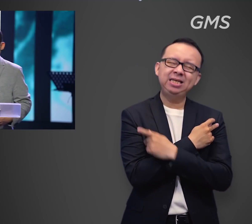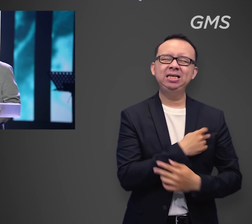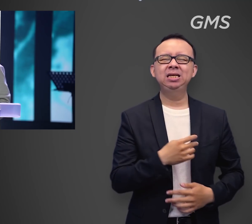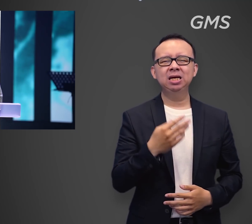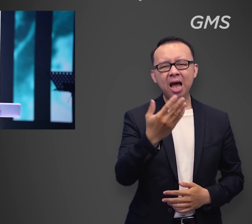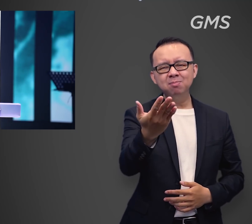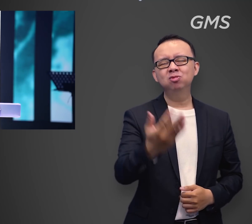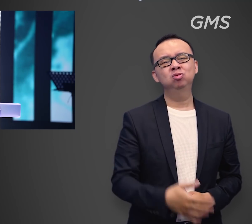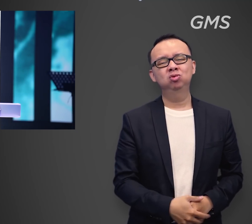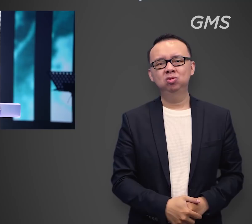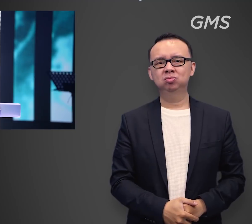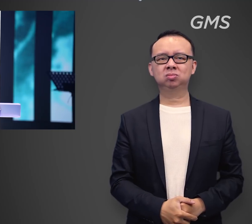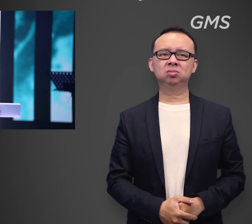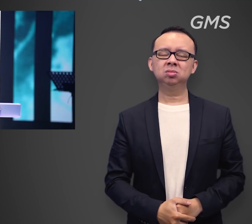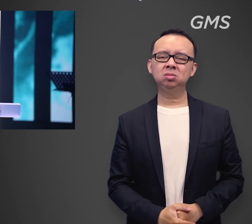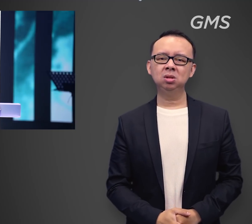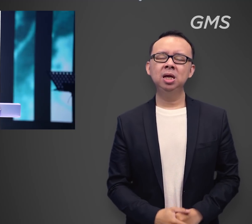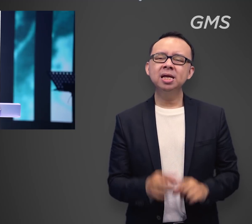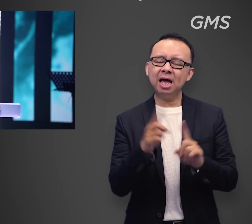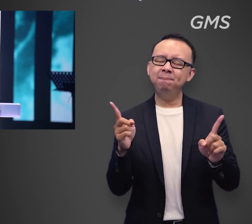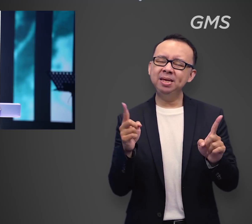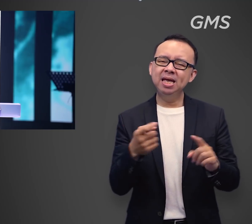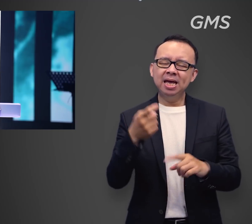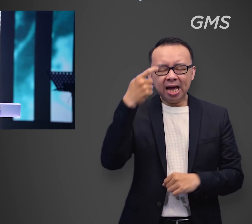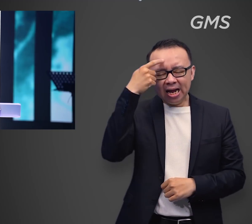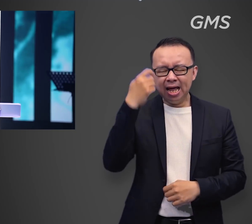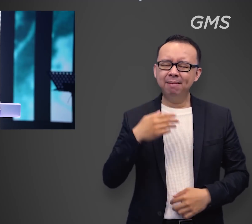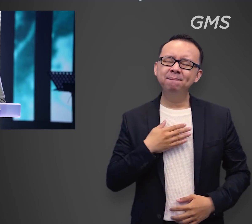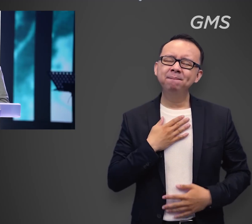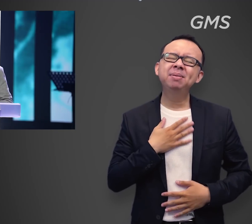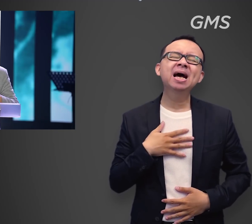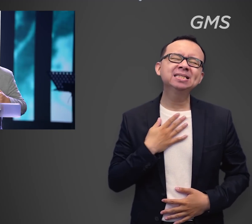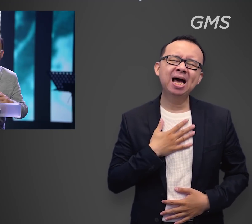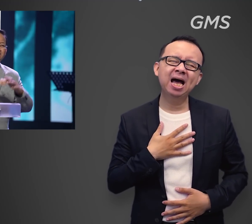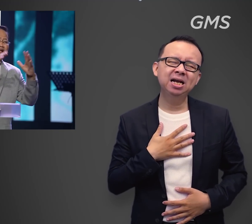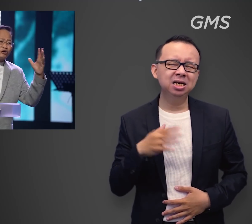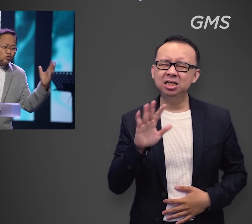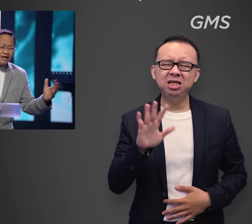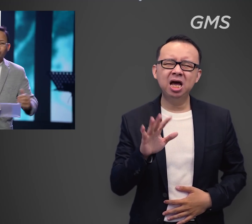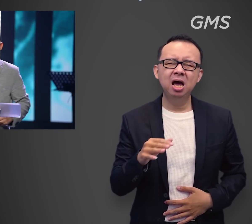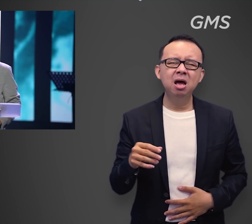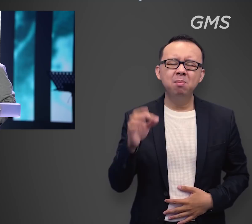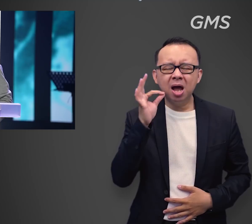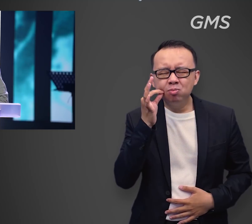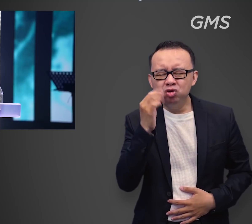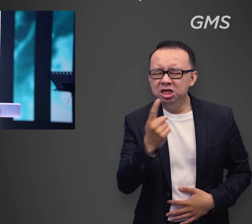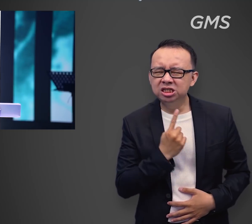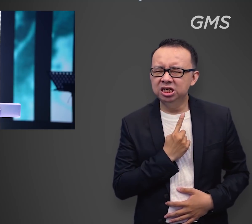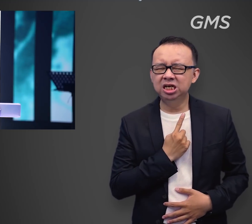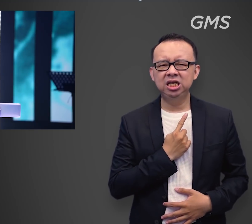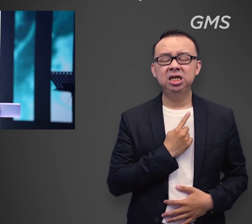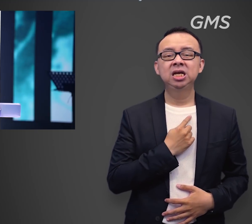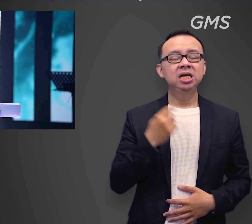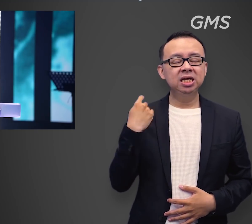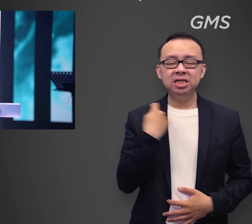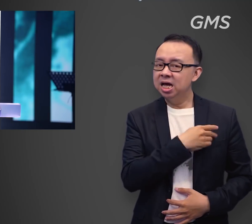terampuni itu. Perasaan menghukum dirinya melebihi Tuhan. Itu yang membuat dia tidak bisa melihat kasih karunia Tuhan. Itu yang membuat